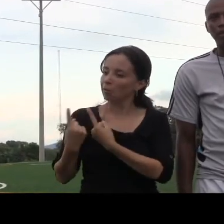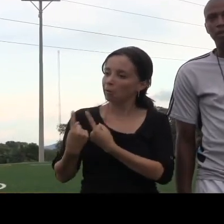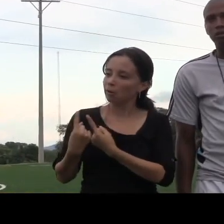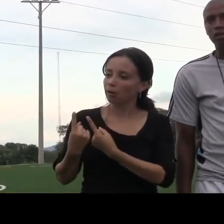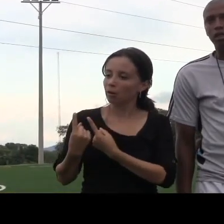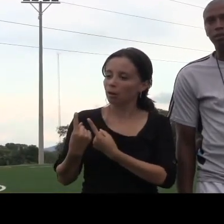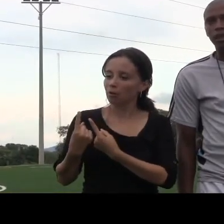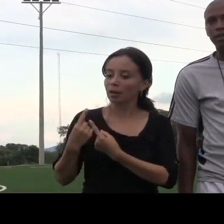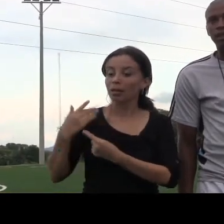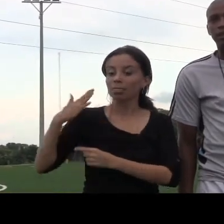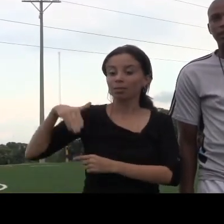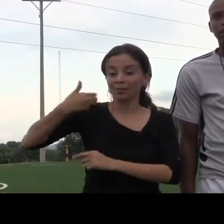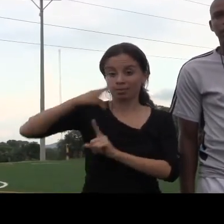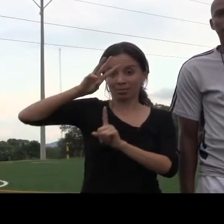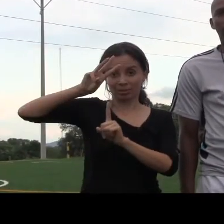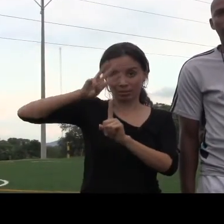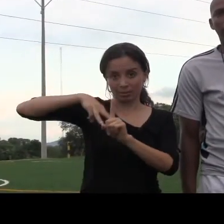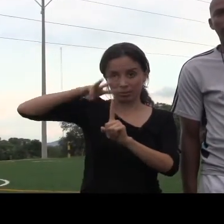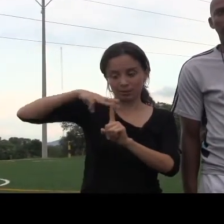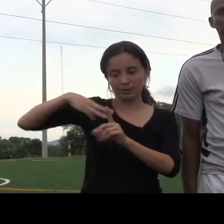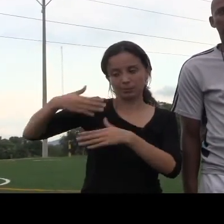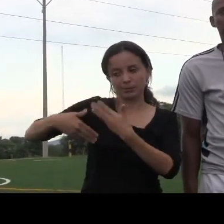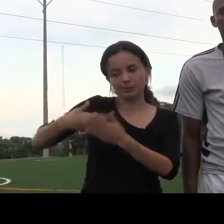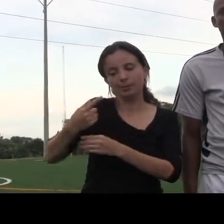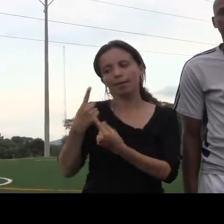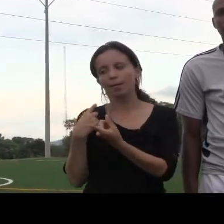pasaron unos 3 meses hablando, reuniones.